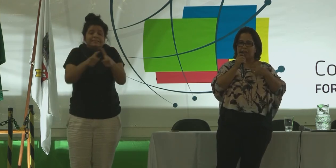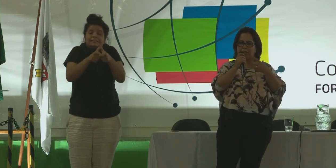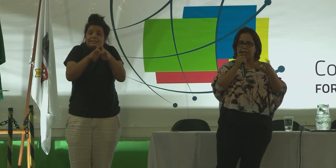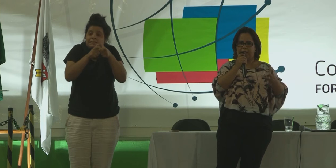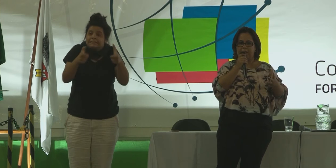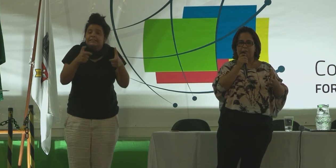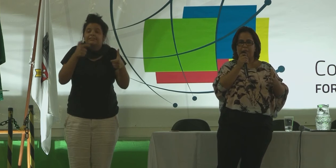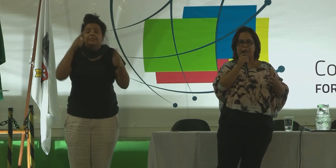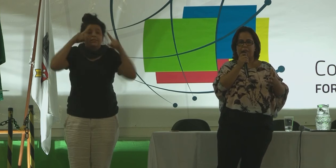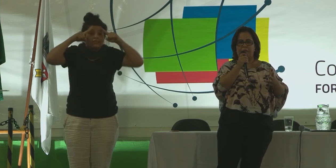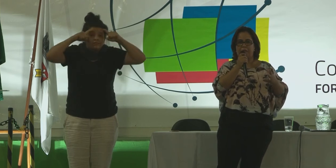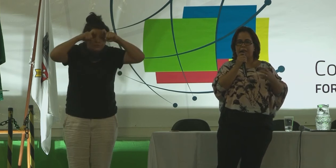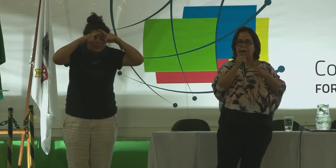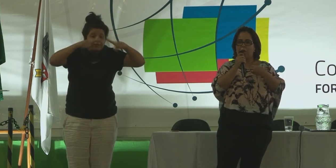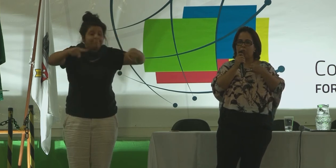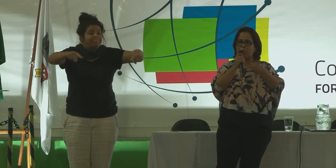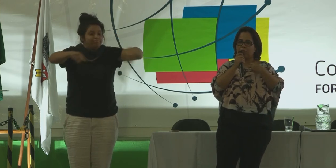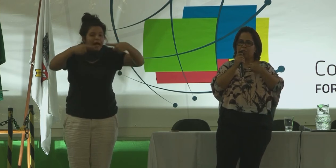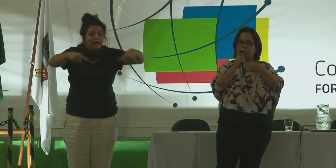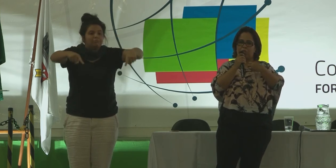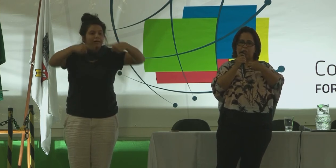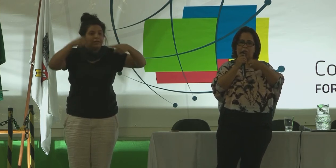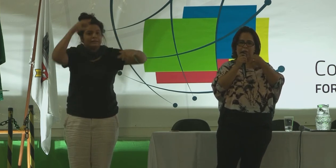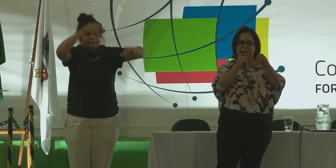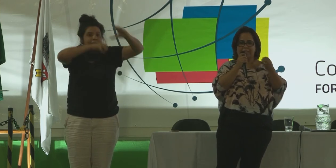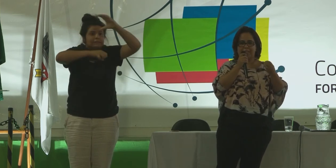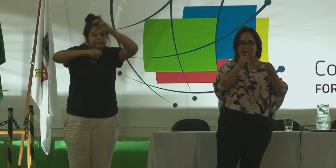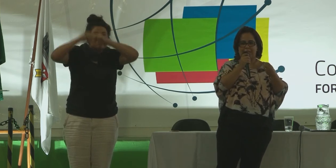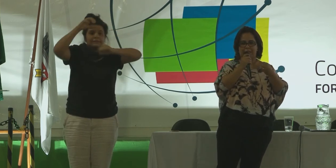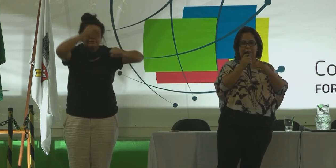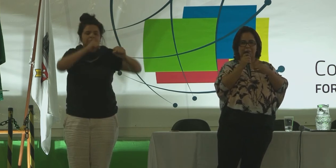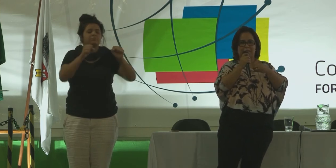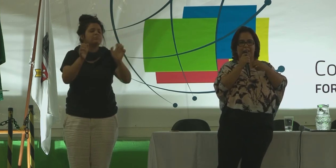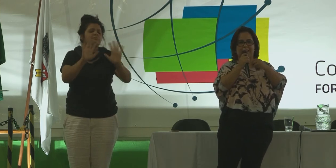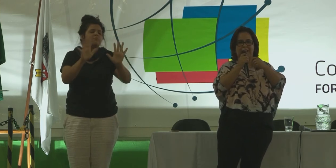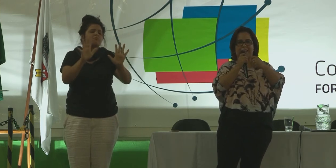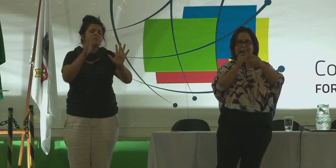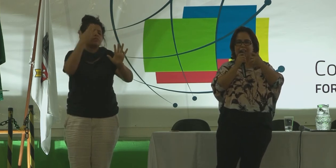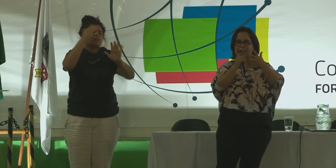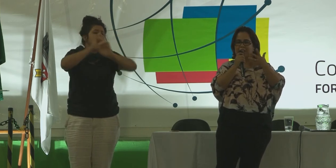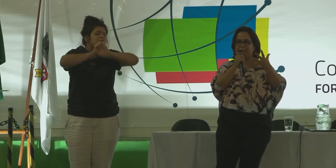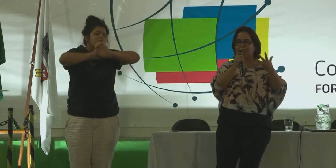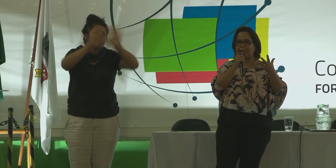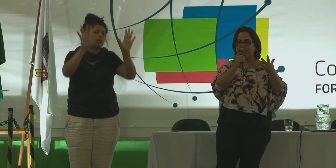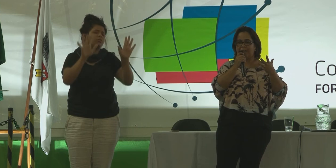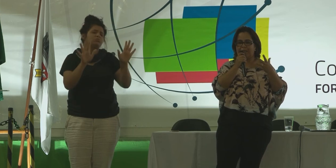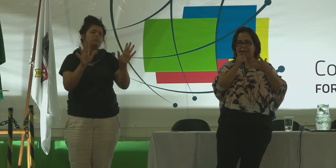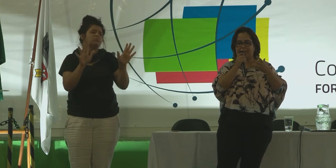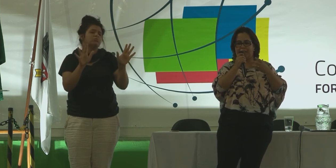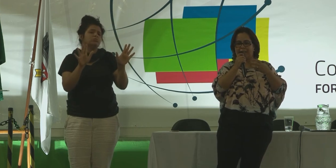lidar, de aprender. Né? Não no sentido de não conhecer e ter grandes